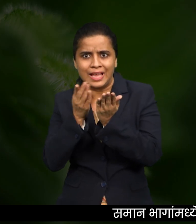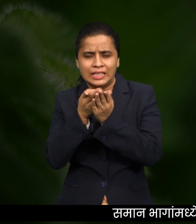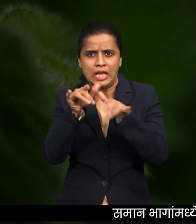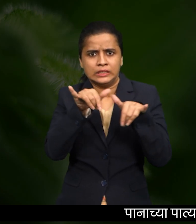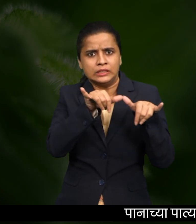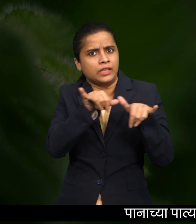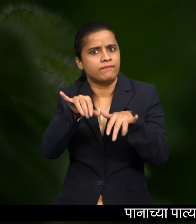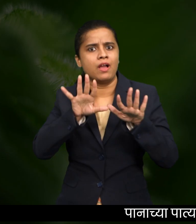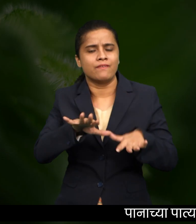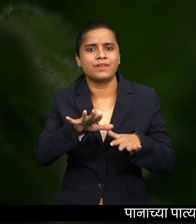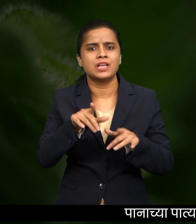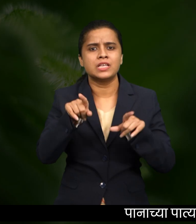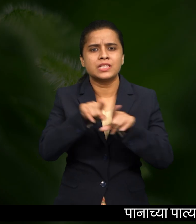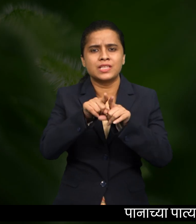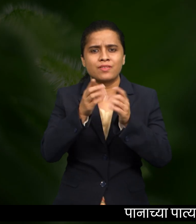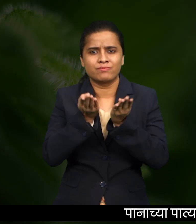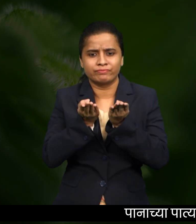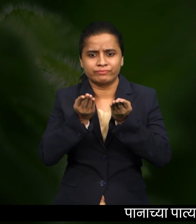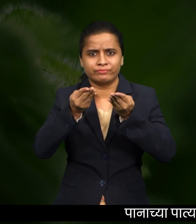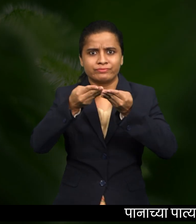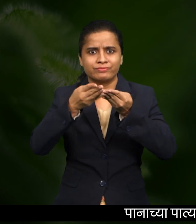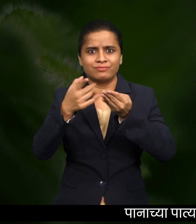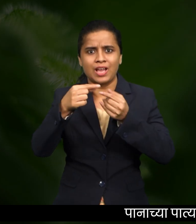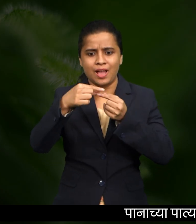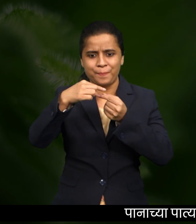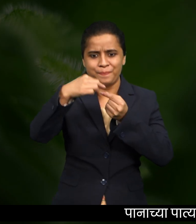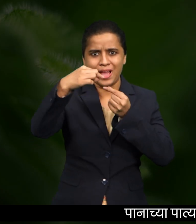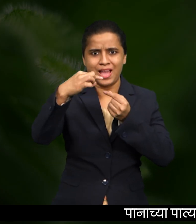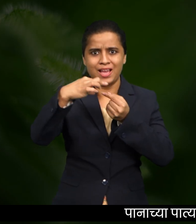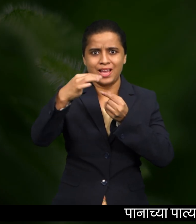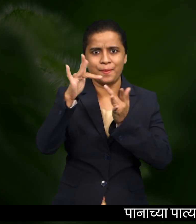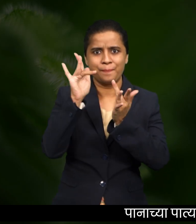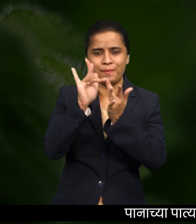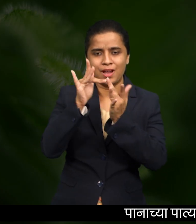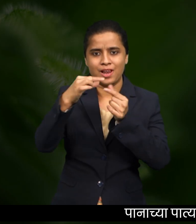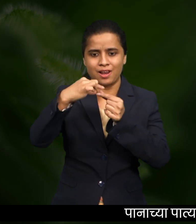आणि पानांच्या पात्यांच्या मध्याबरोबर असते.